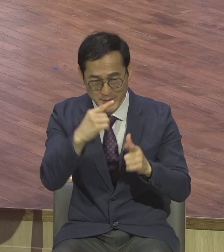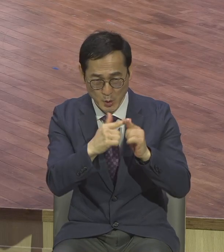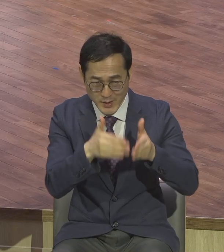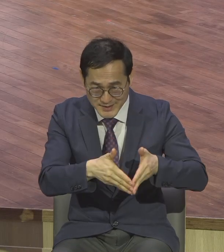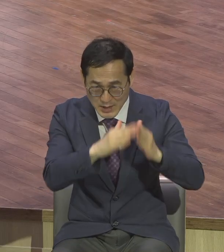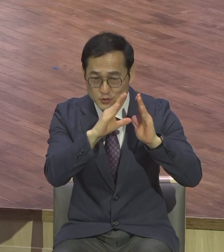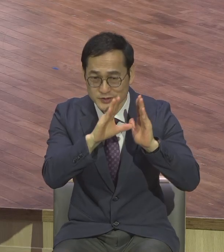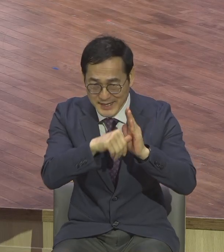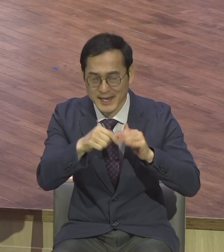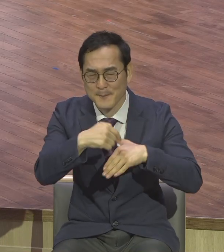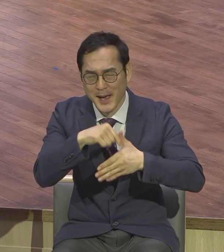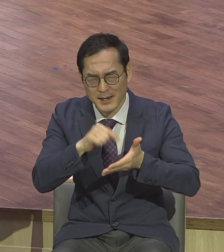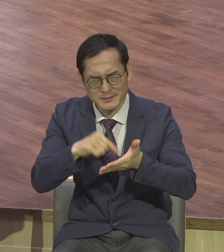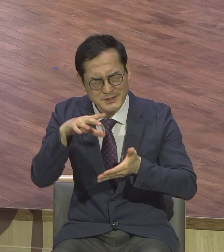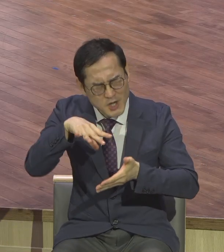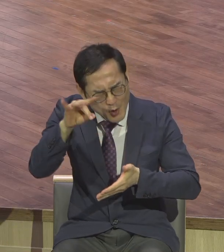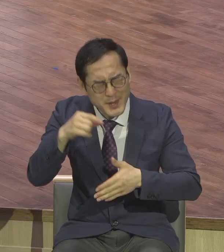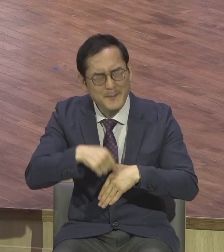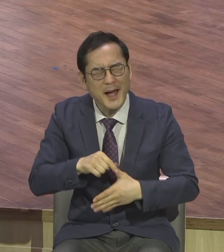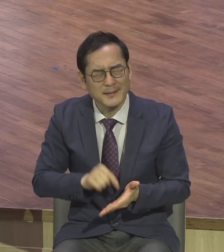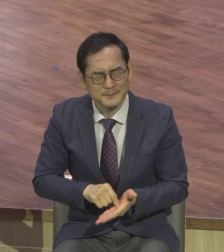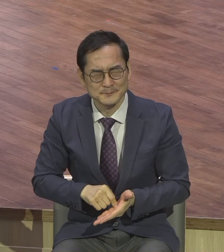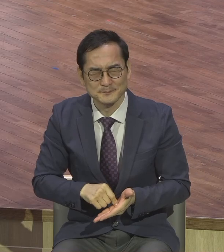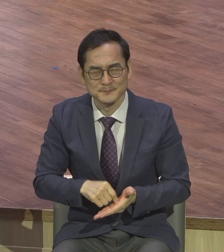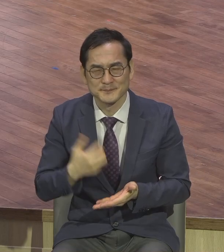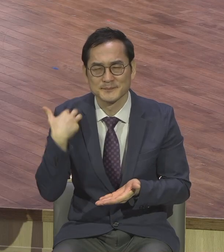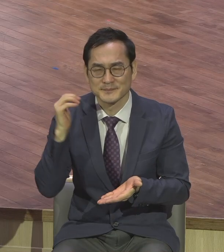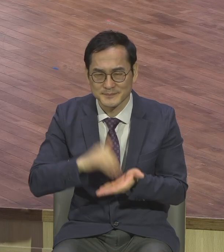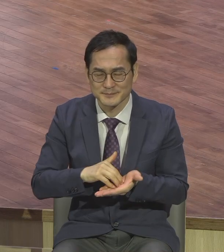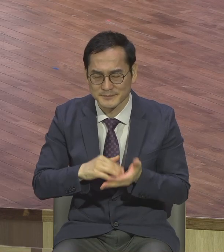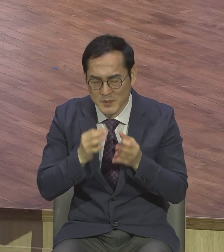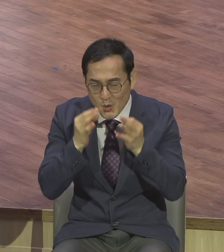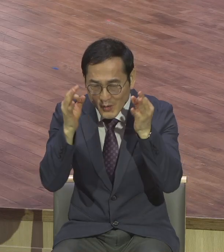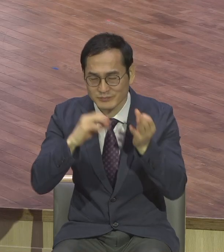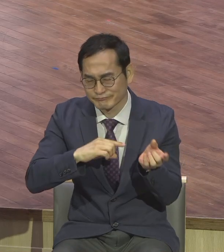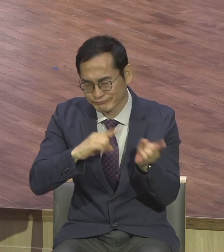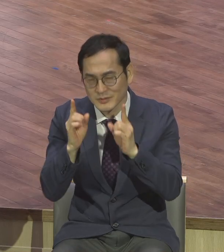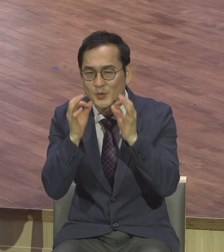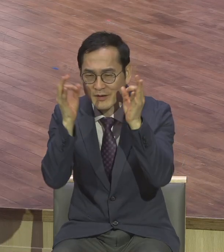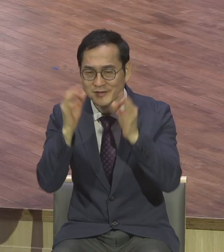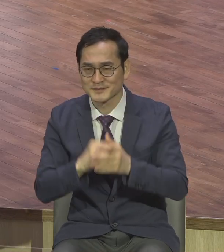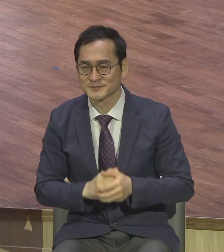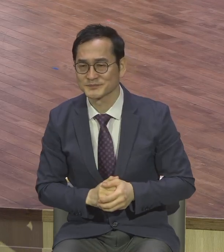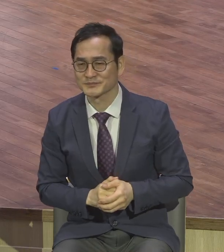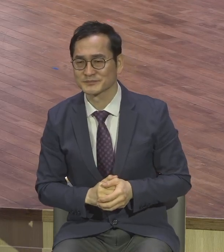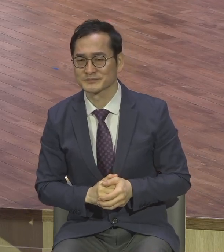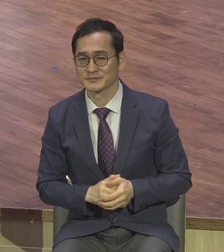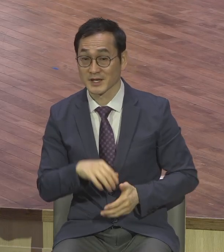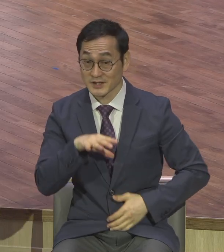돌아갑니다. 제가 처음에 목동에서 개척을 했는데